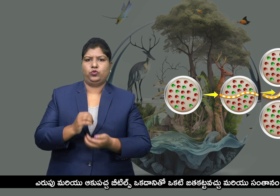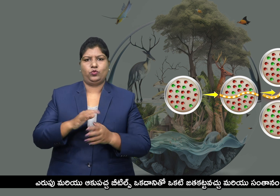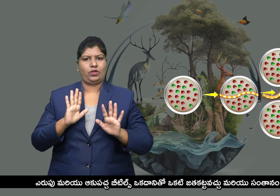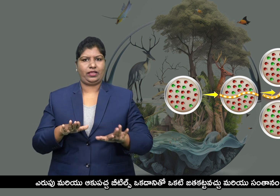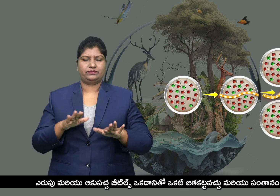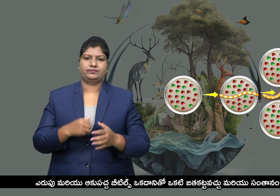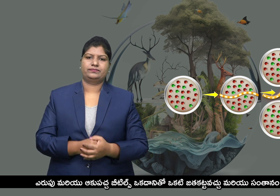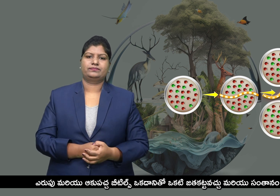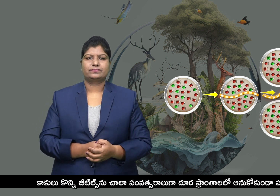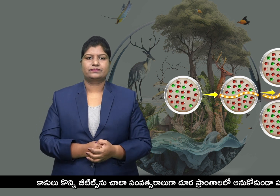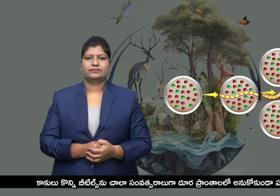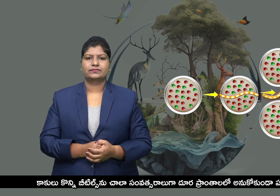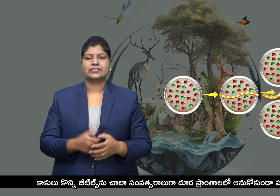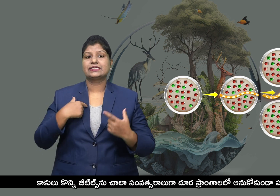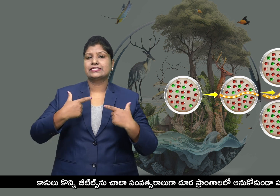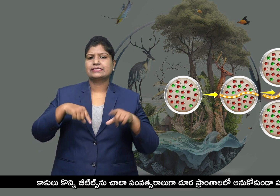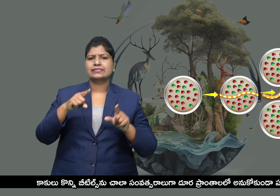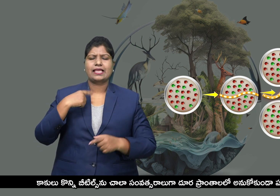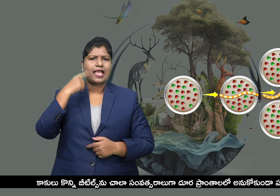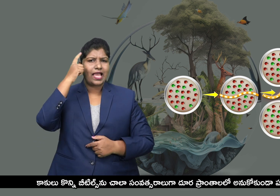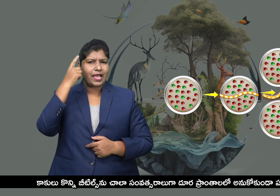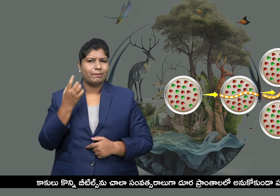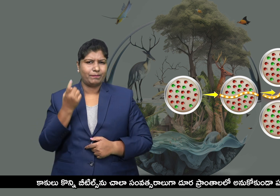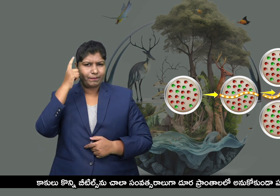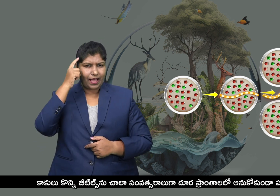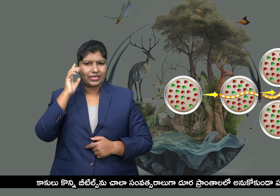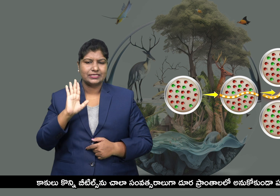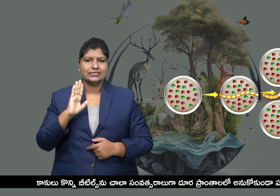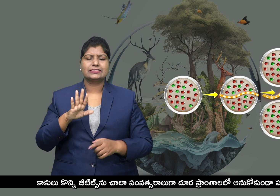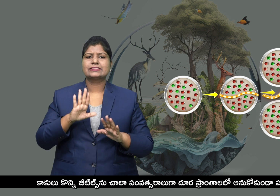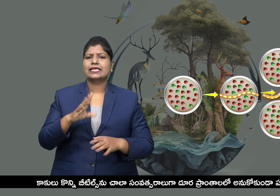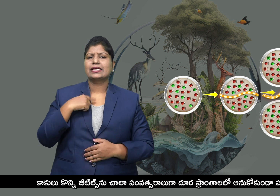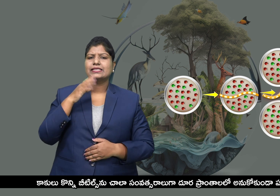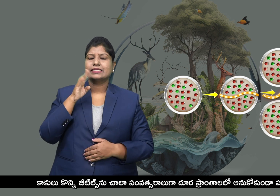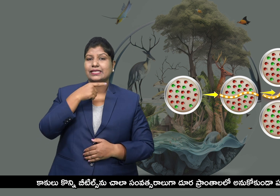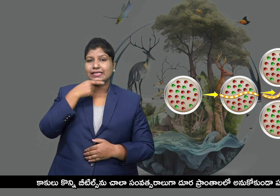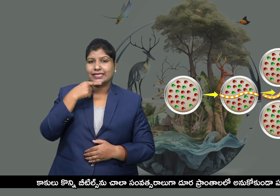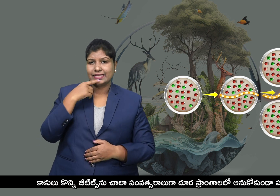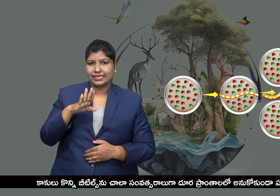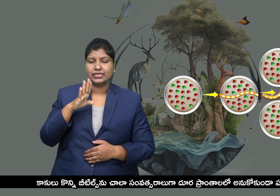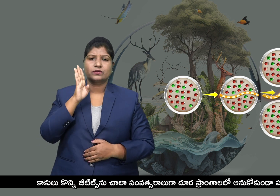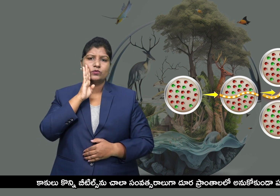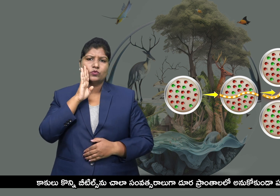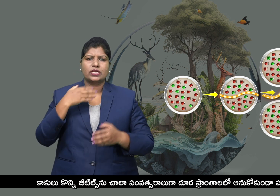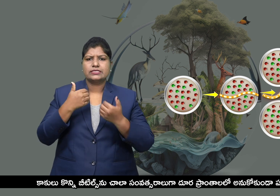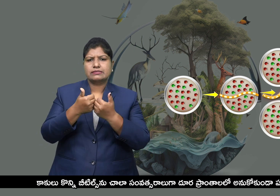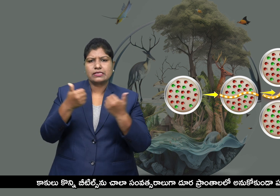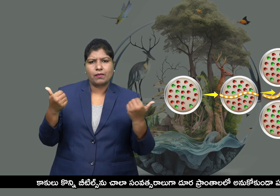ఉంటాయి. కాకులు కొన్ని బీటల్స్ను చాలా సంవత్సరాలుగా దూర ప్రాంతాలలో అనుకోకుండా